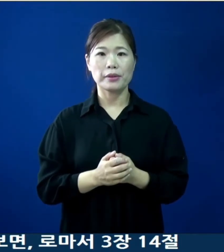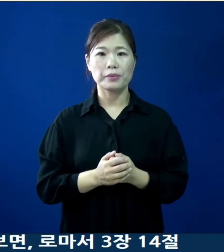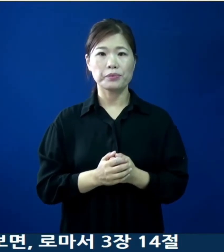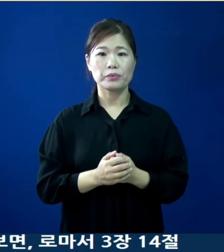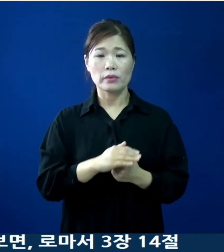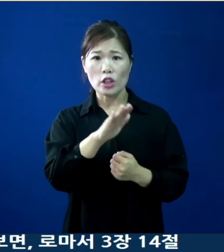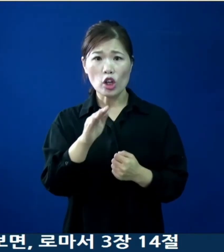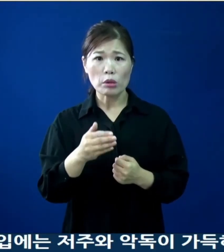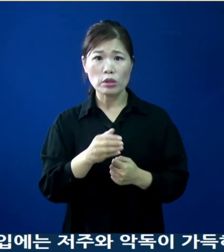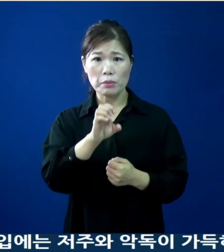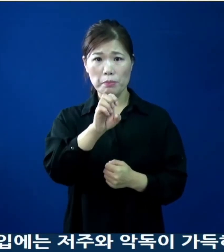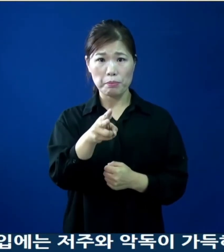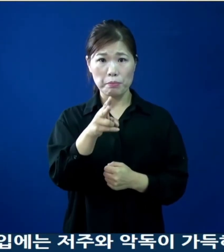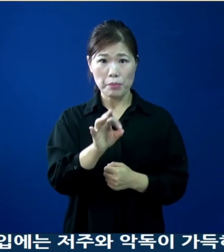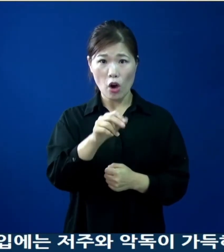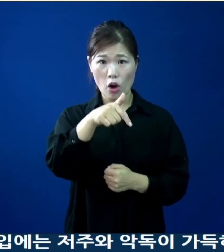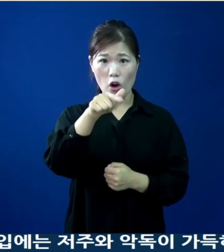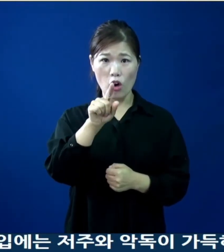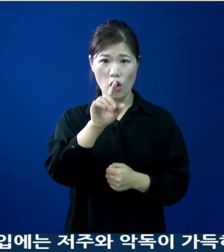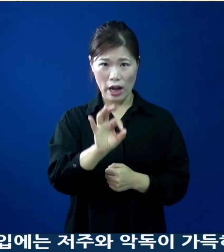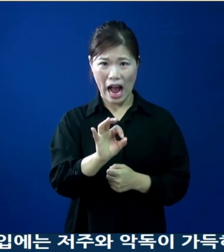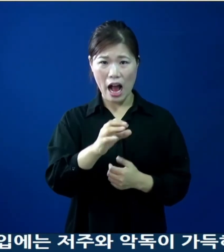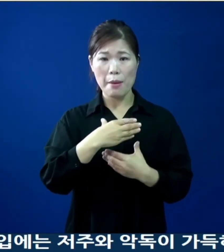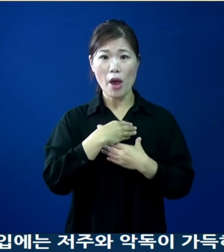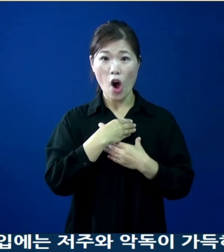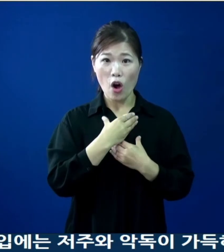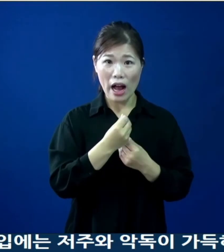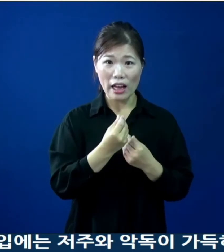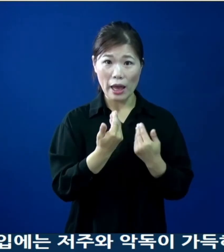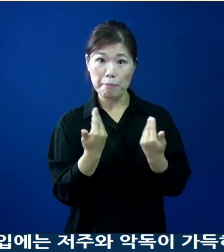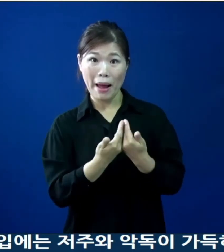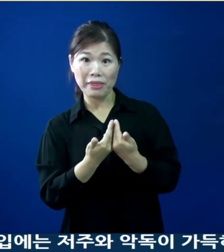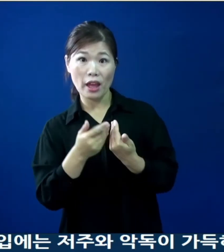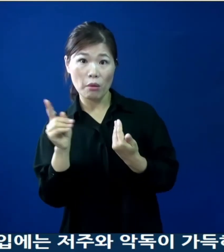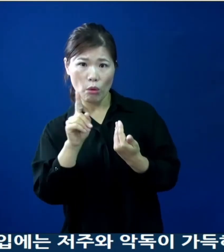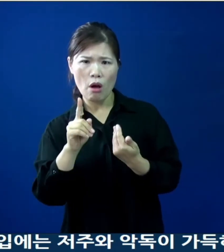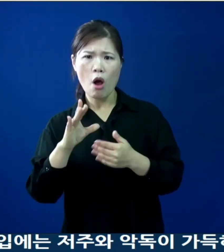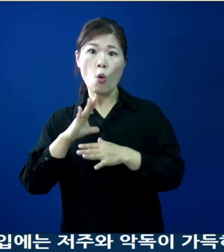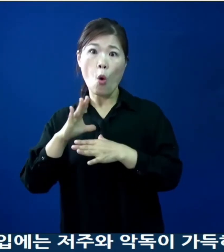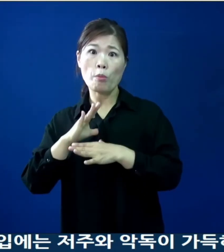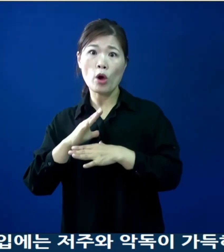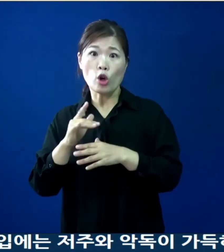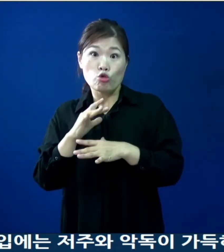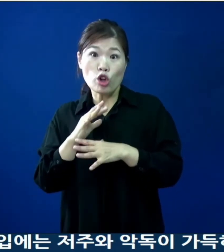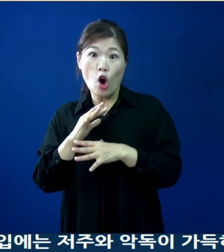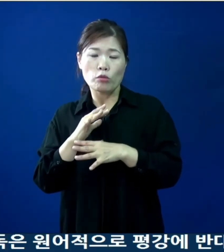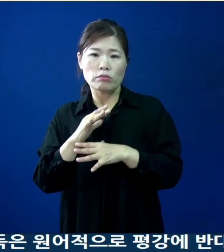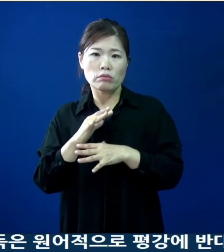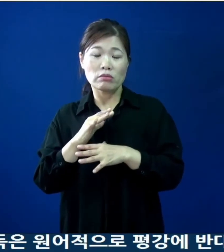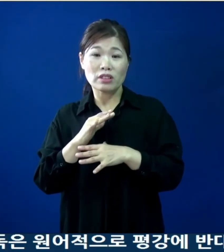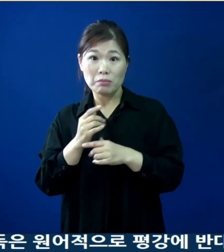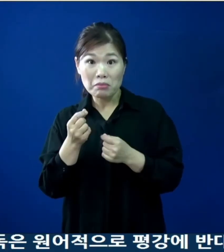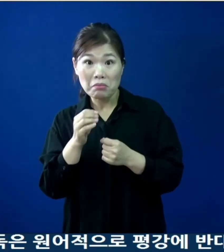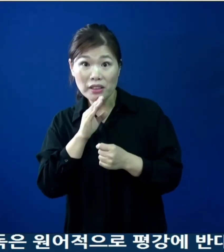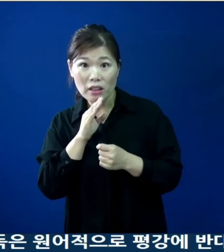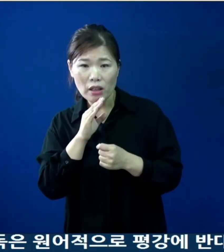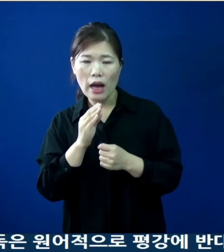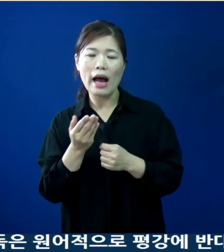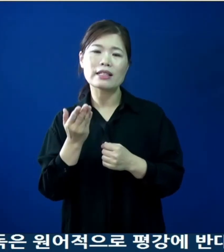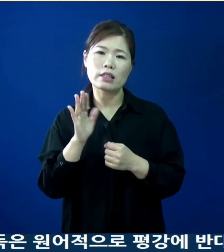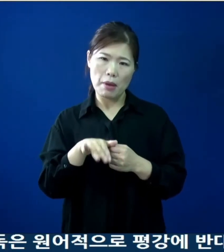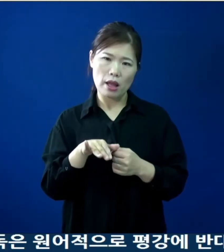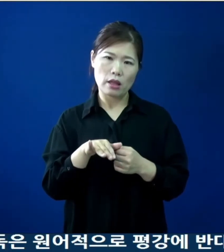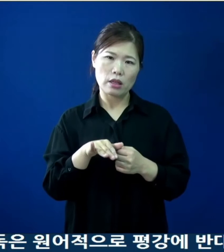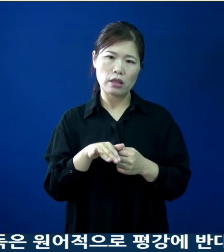여러분, 평강의 반대는 공포, 두려움 뭐 이런 걸 것 같죠? 근데 평강에 반대되는 개념 가운데